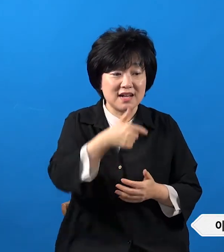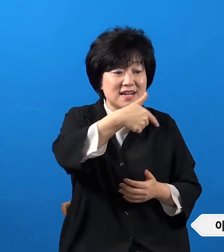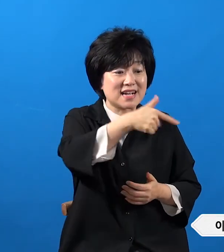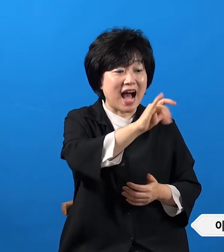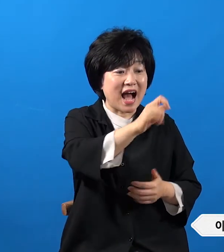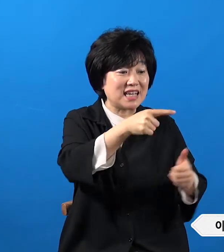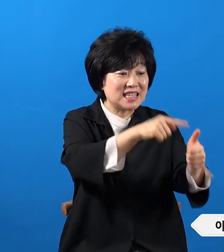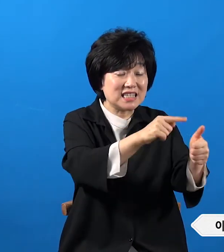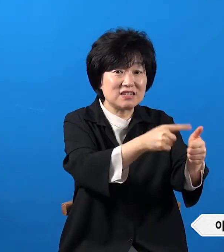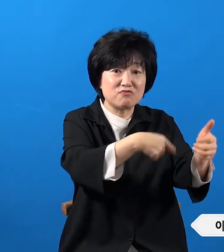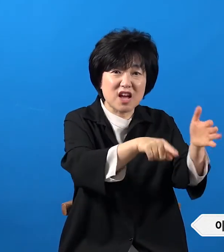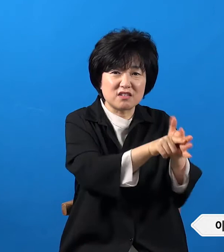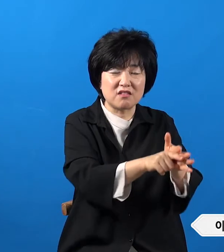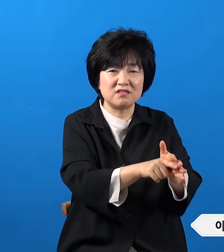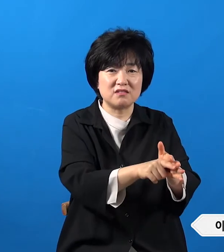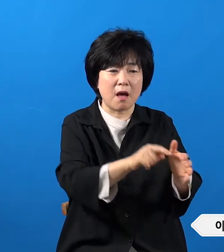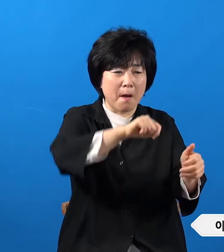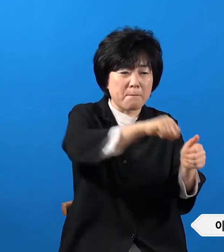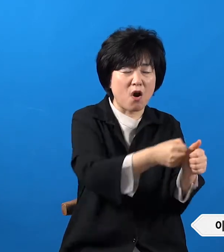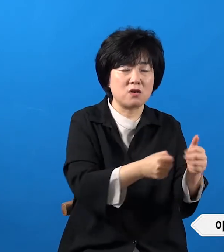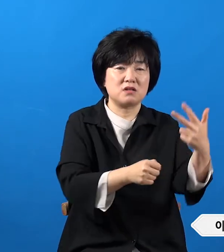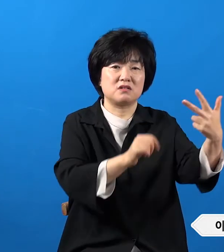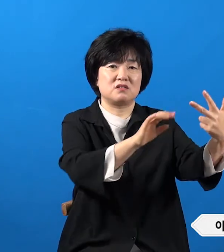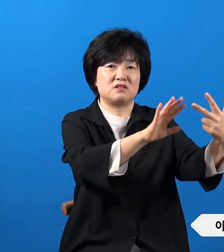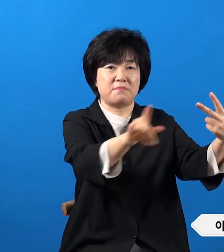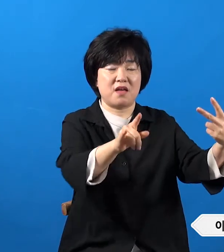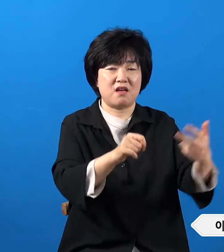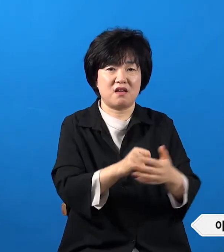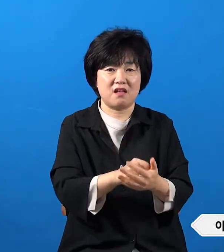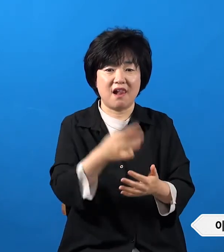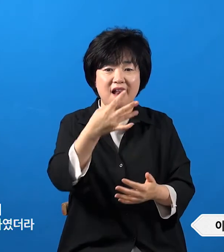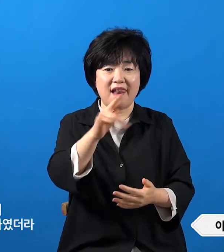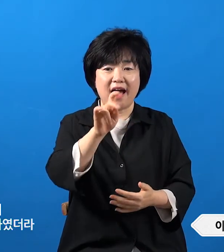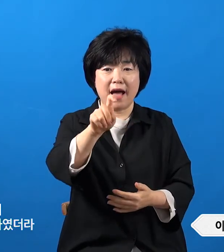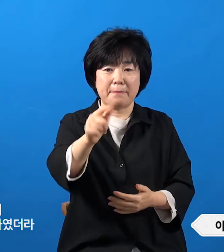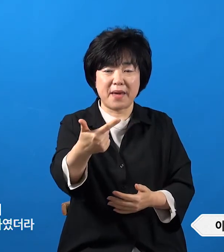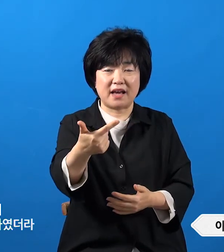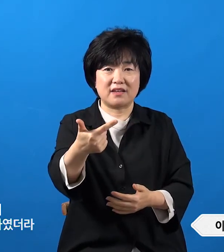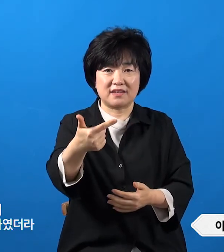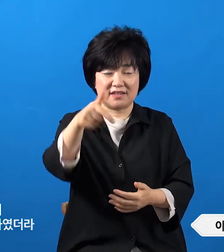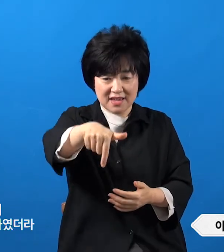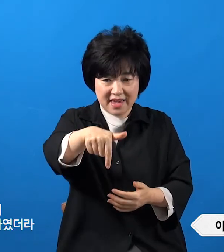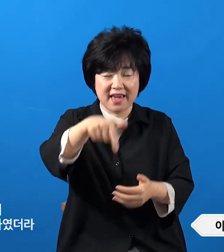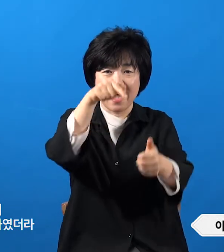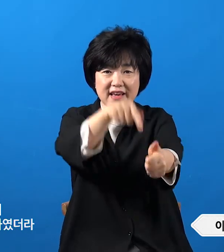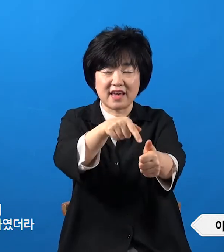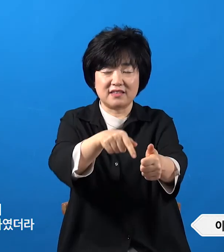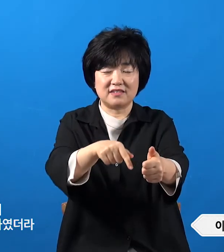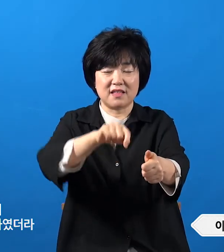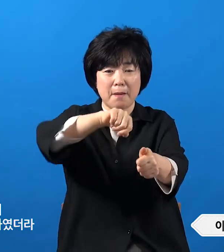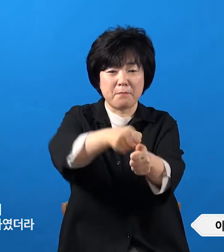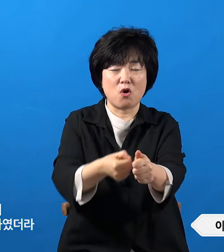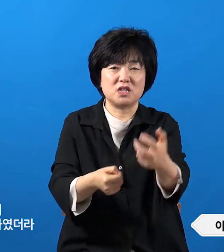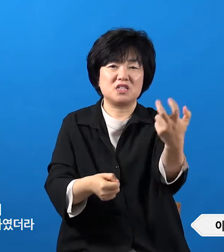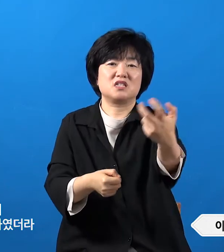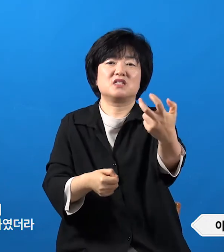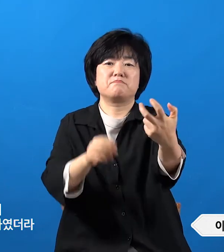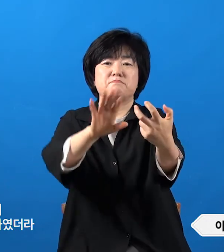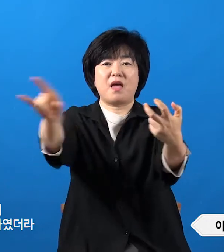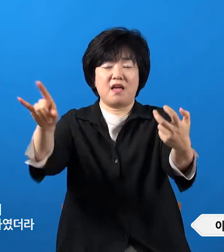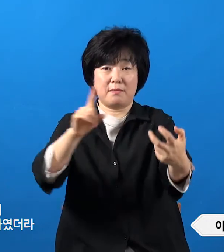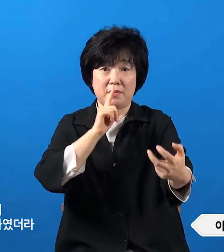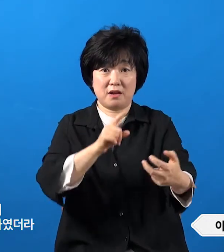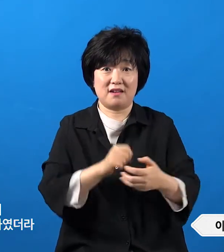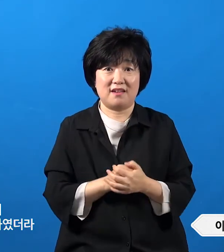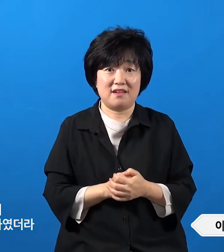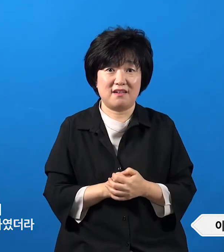벌이 7배일진데 라멕을 위하여는 벌이 70배로다. 우리가 벌을 줄 때, 복수를 할 때